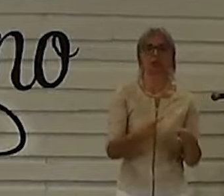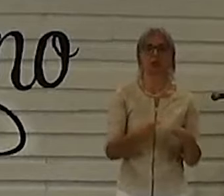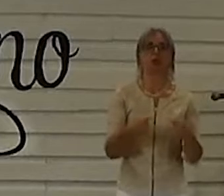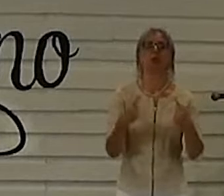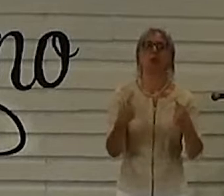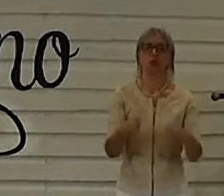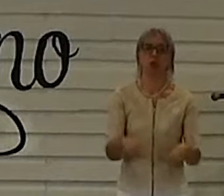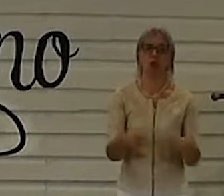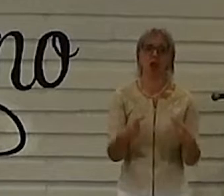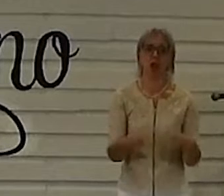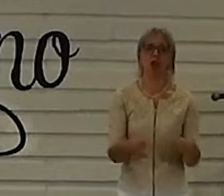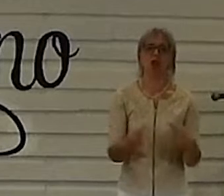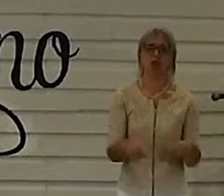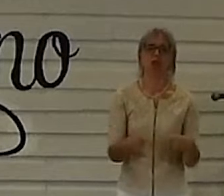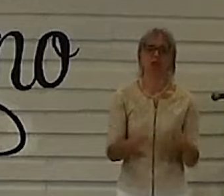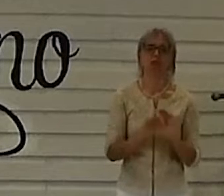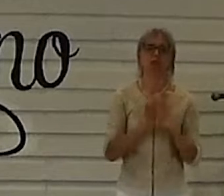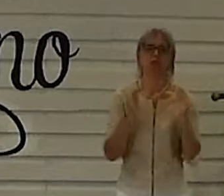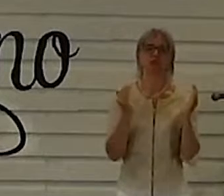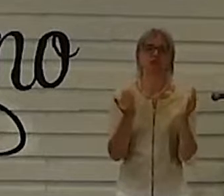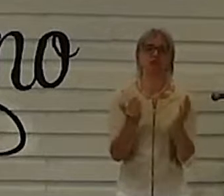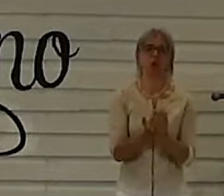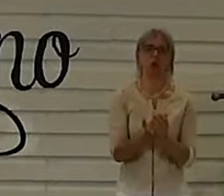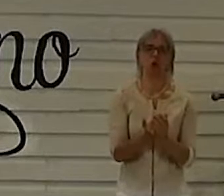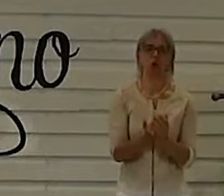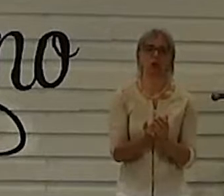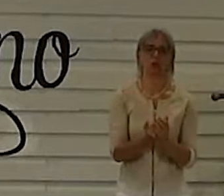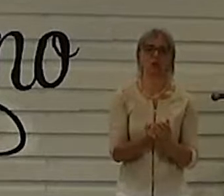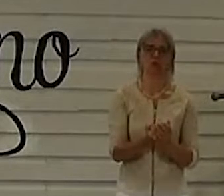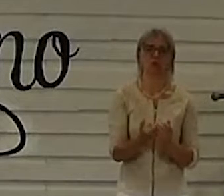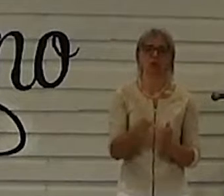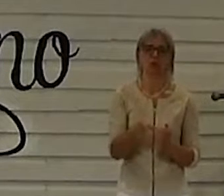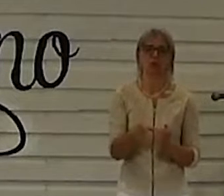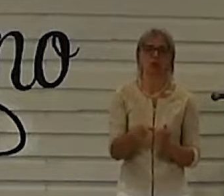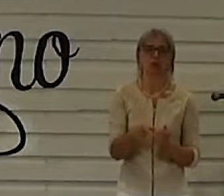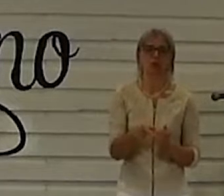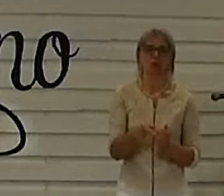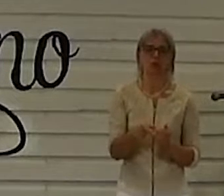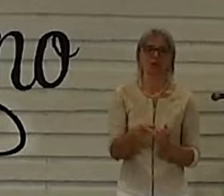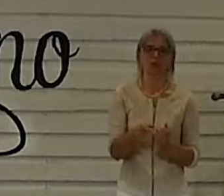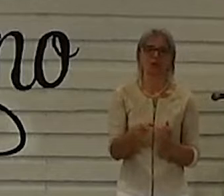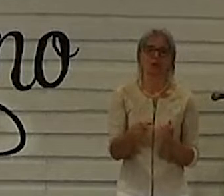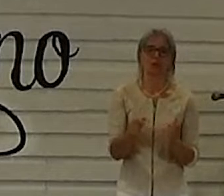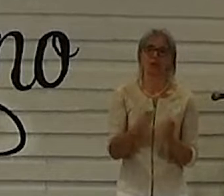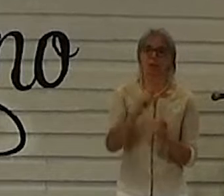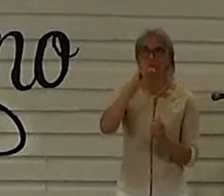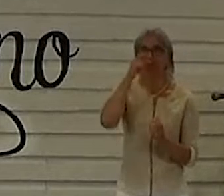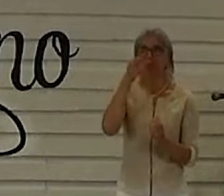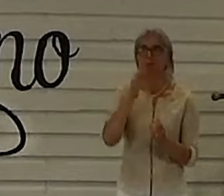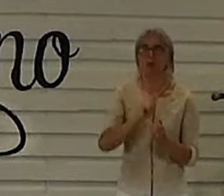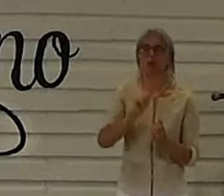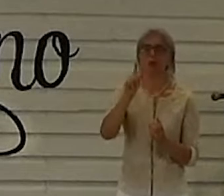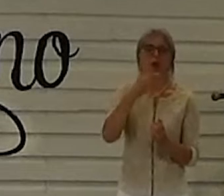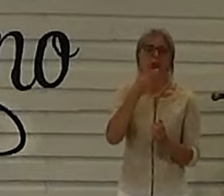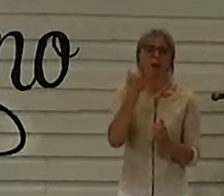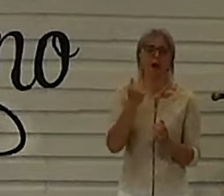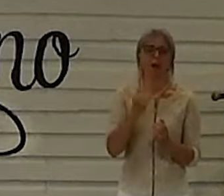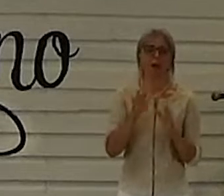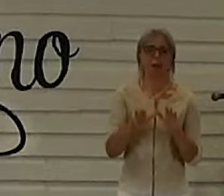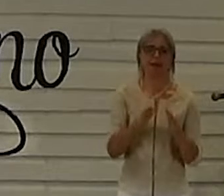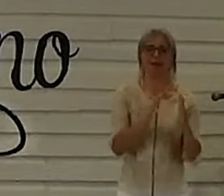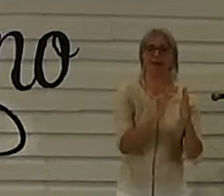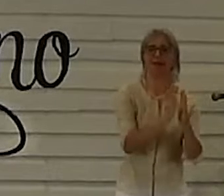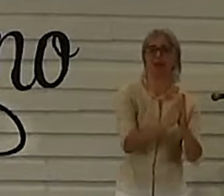è, manca il timore di Dio. Però che cosa possiamo fare noi, Chiesa del Signore? Possiamo pregare per coloro